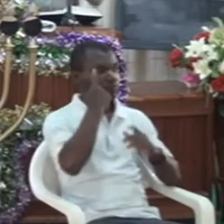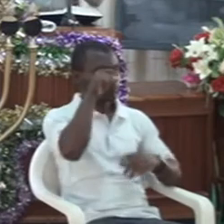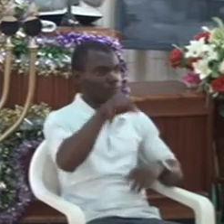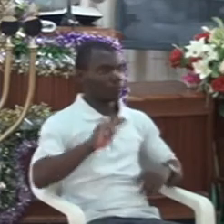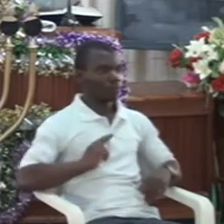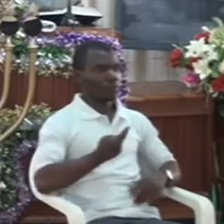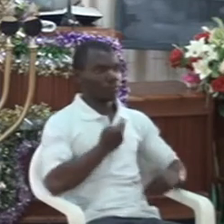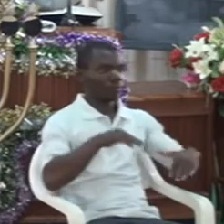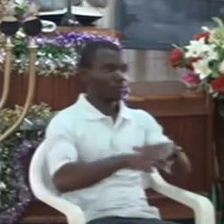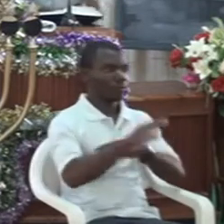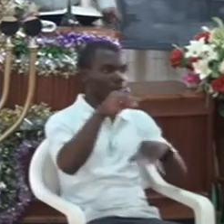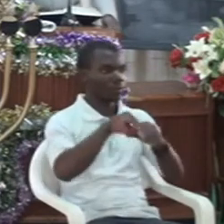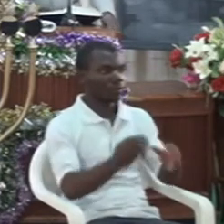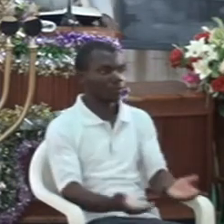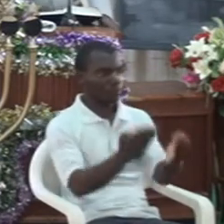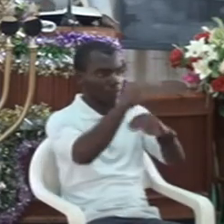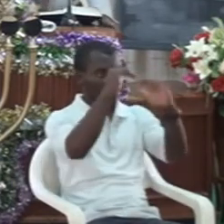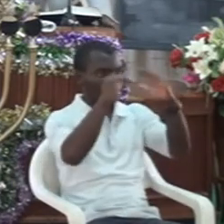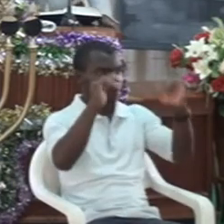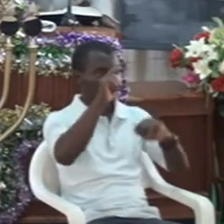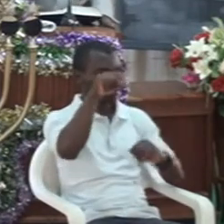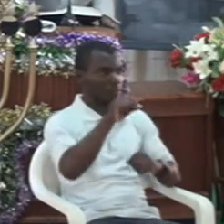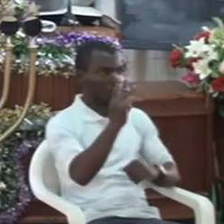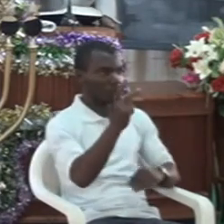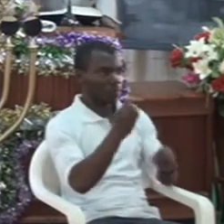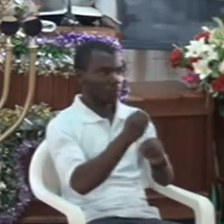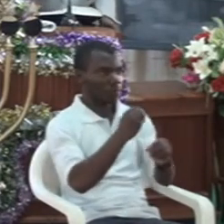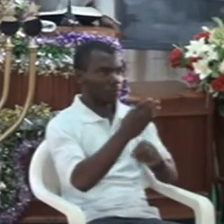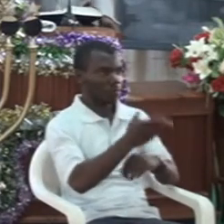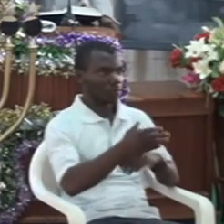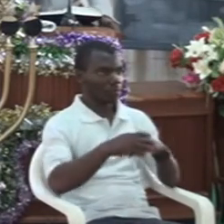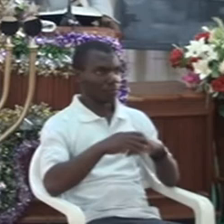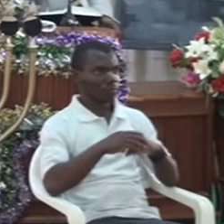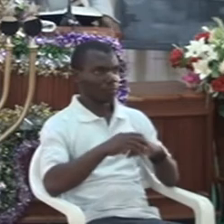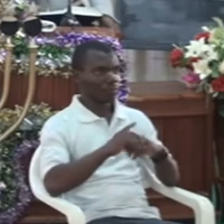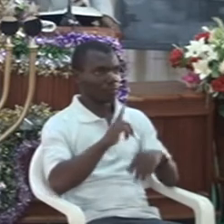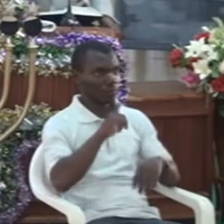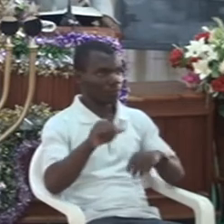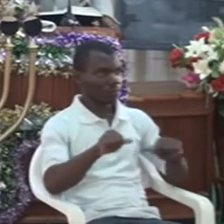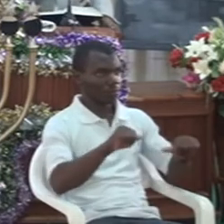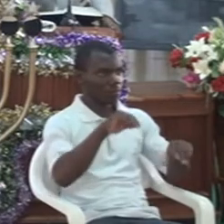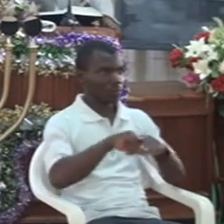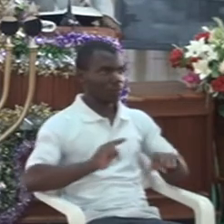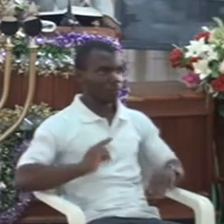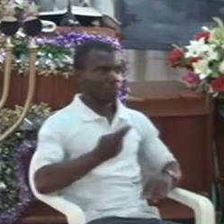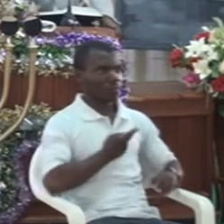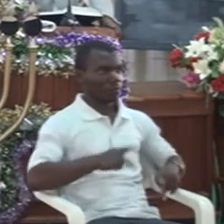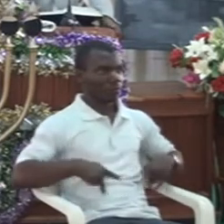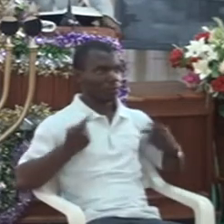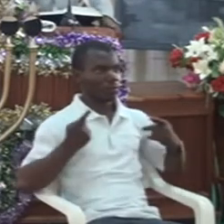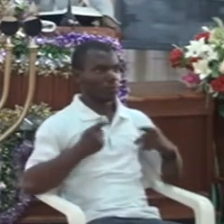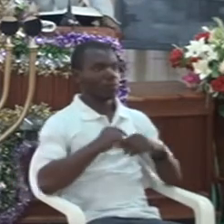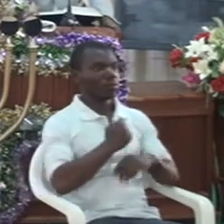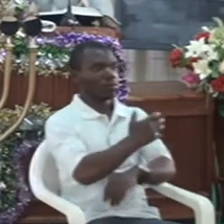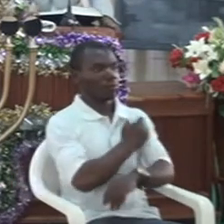Et pour aller dans l'enlèvement, il faut ces trois œuvres. Il faut qu'elles s'accomplissent